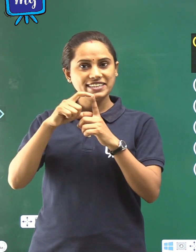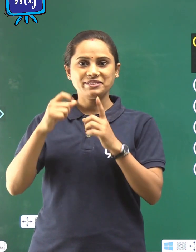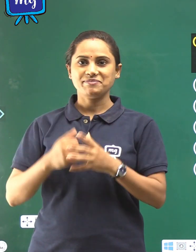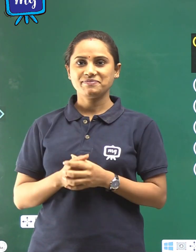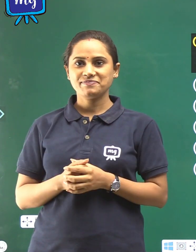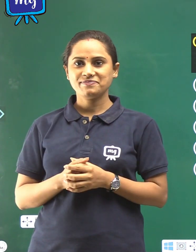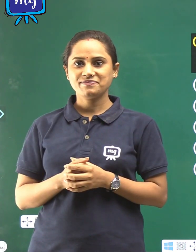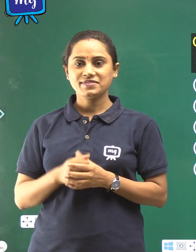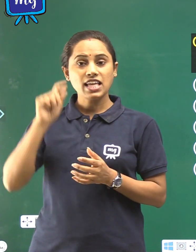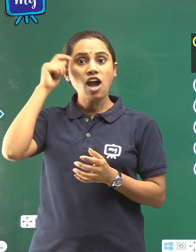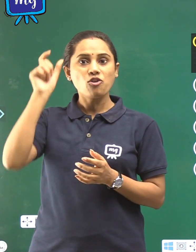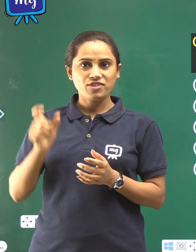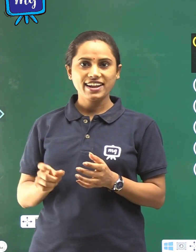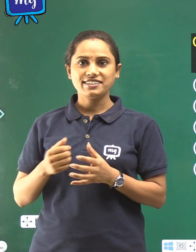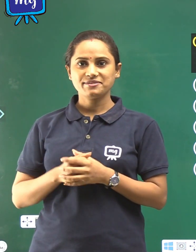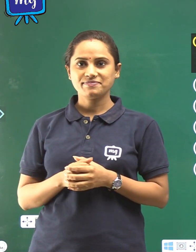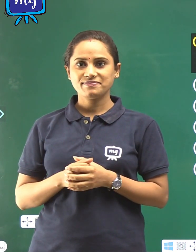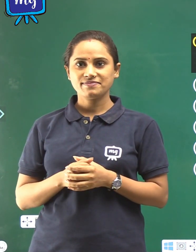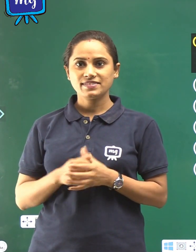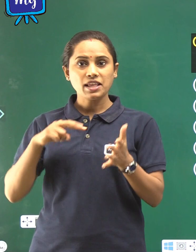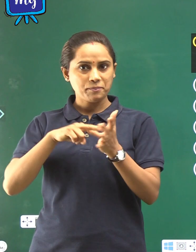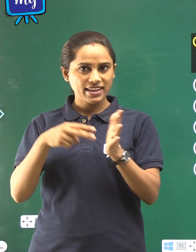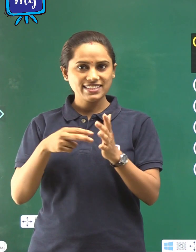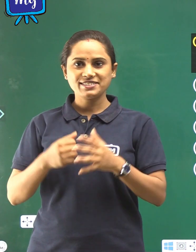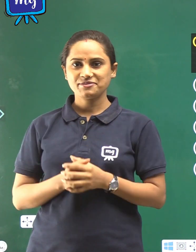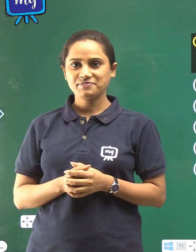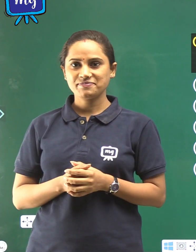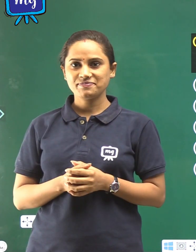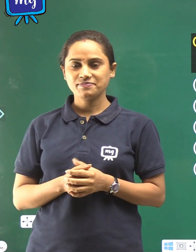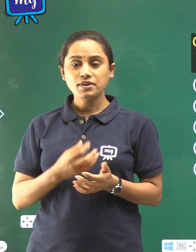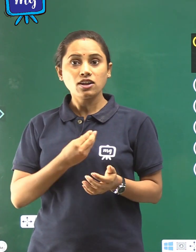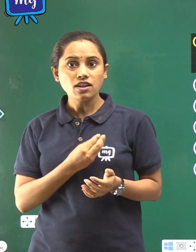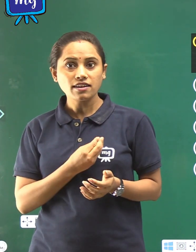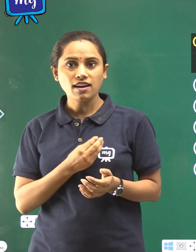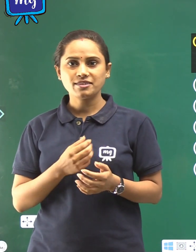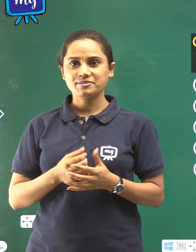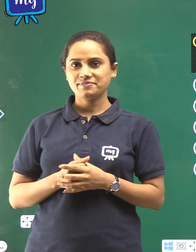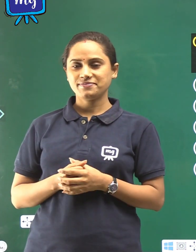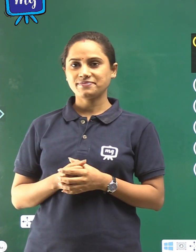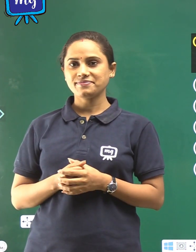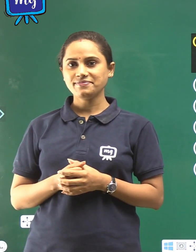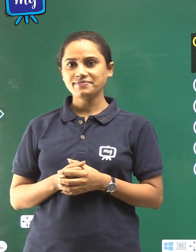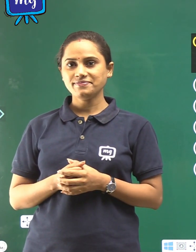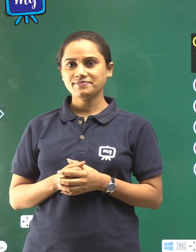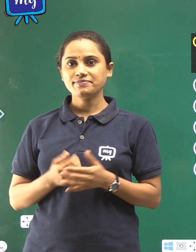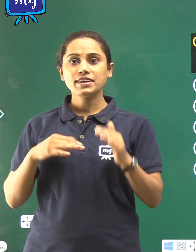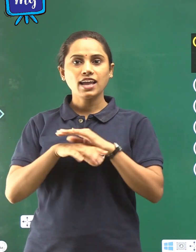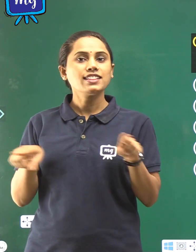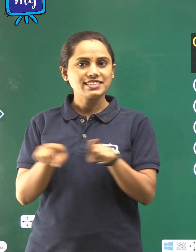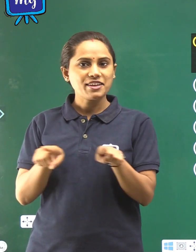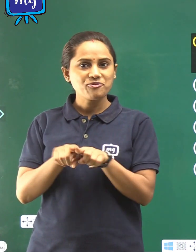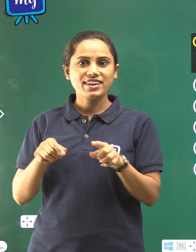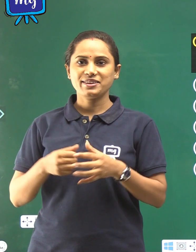D. Afraid. Afraid means डरना. In the same